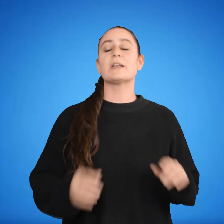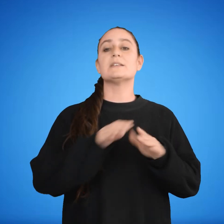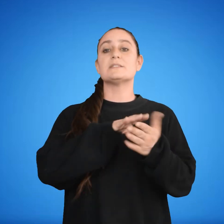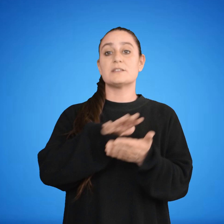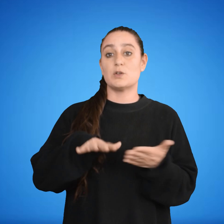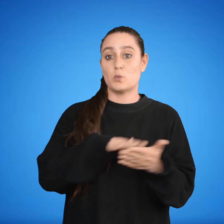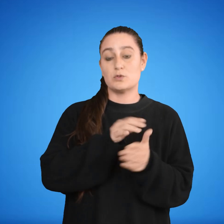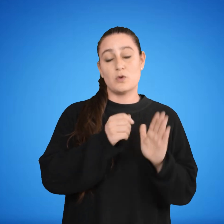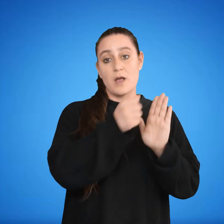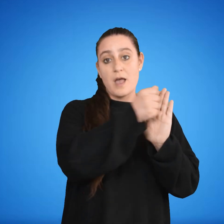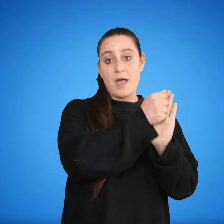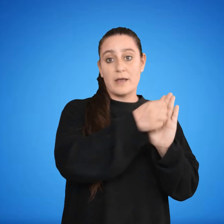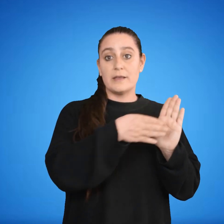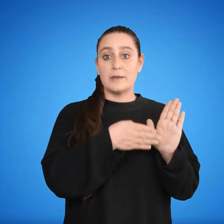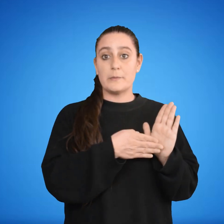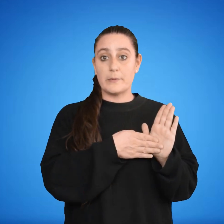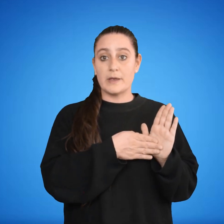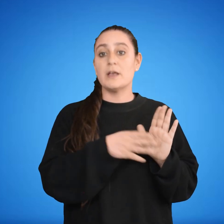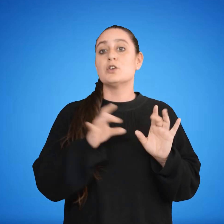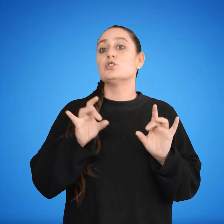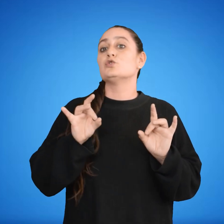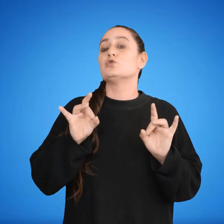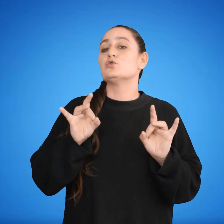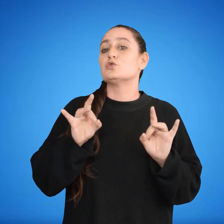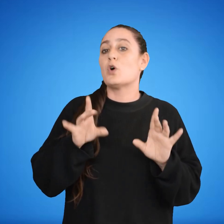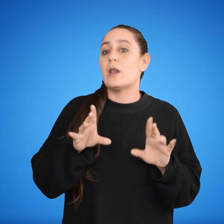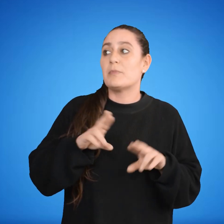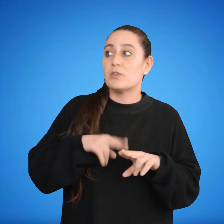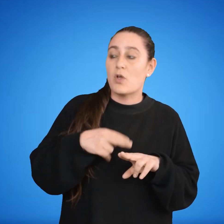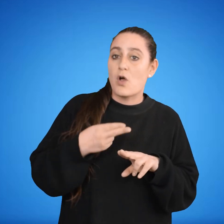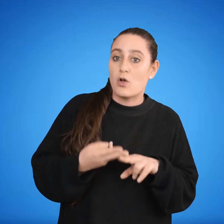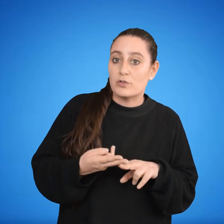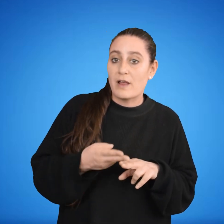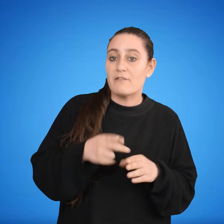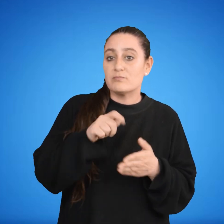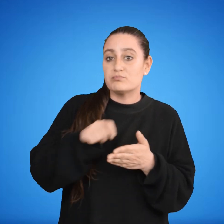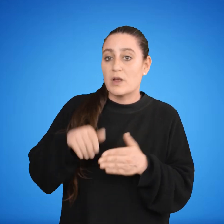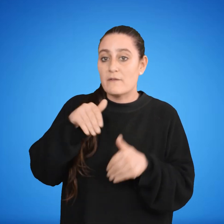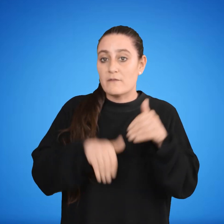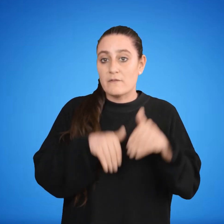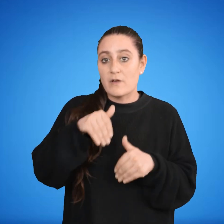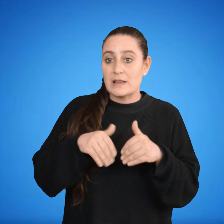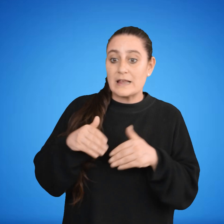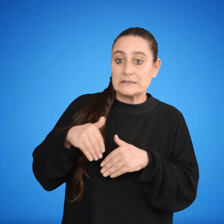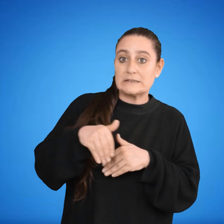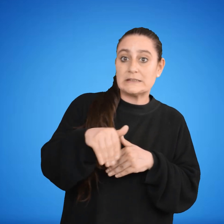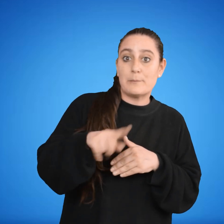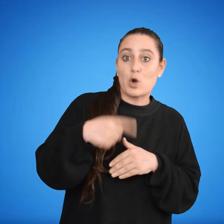En los casos de los apartados A y B, solo se someterán a la ratificación plebiscitaria simultánea a las más próximas